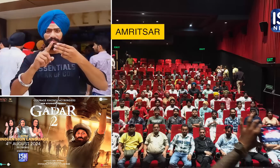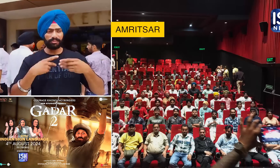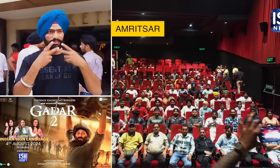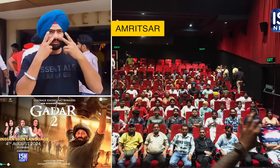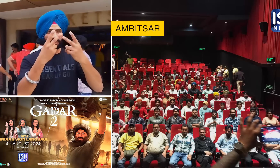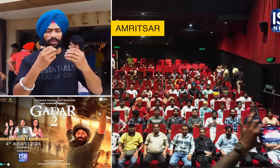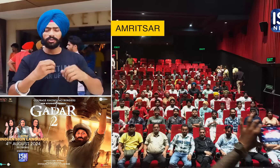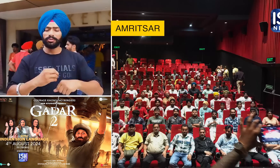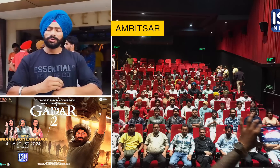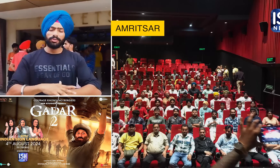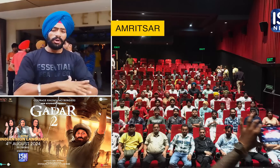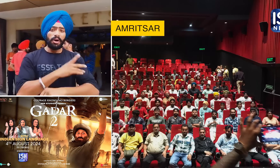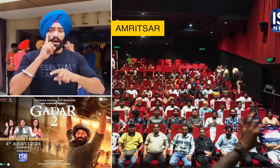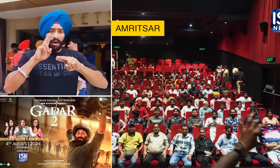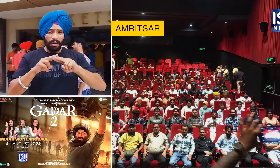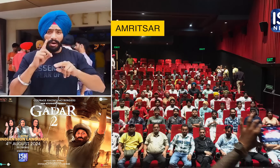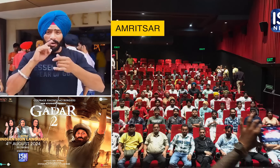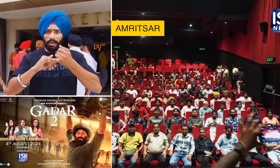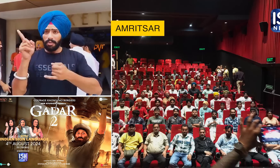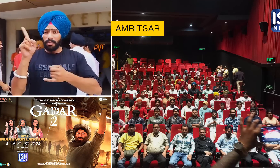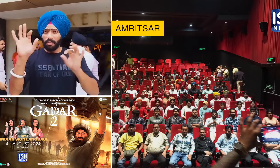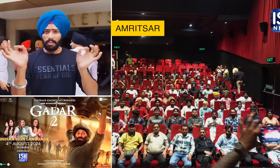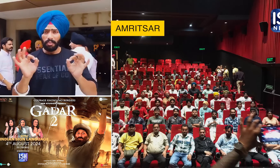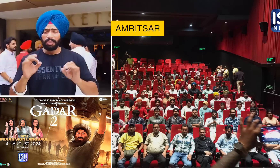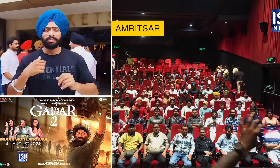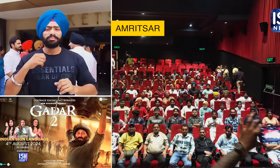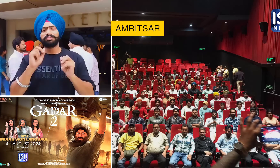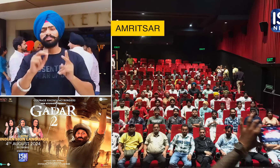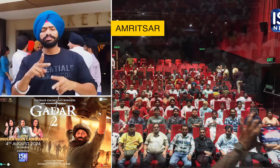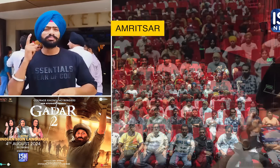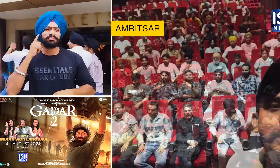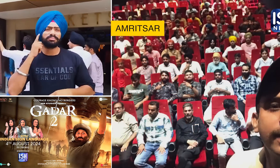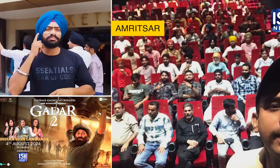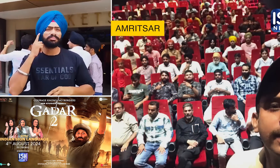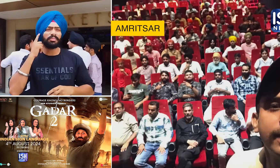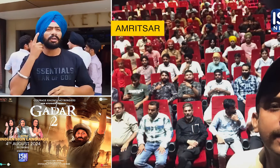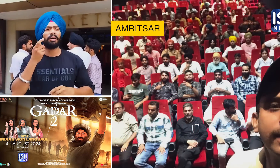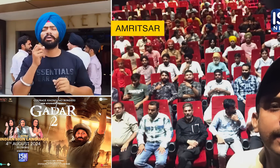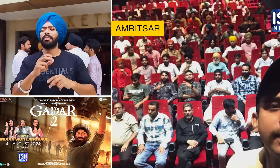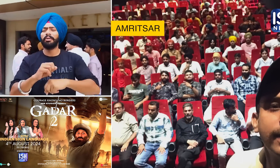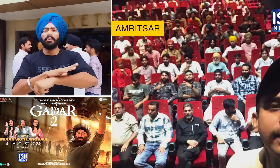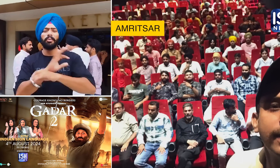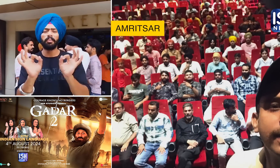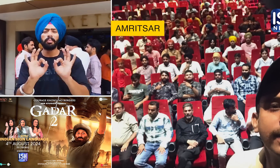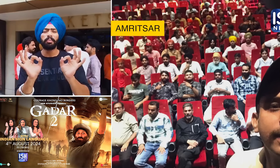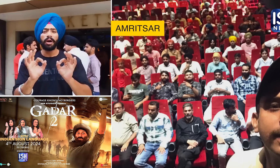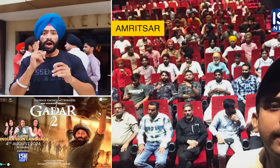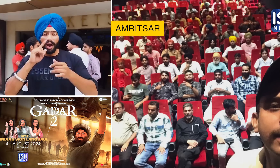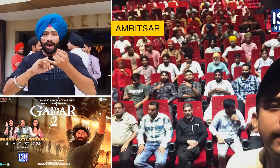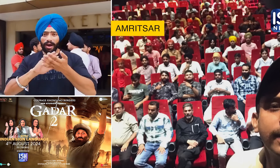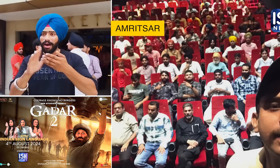आईएसएल इंटरप्रिटेशन के साथ फिल्म देख के मेरे रोंगटे खड़े हो गए। उसके बगैर मैं फिल्म के इमोशन, बोली भाषा कुछ नहीं समझ